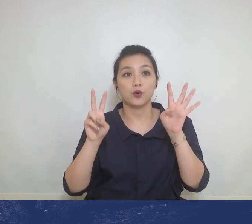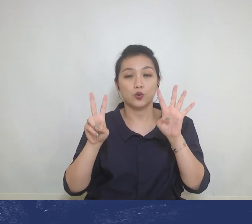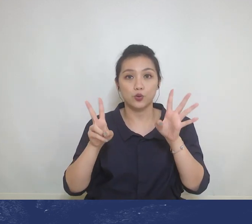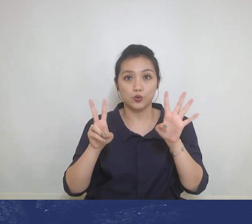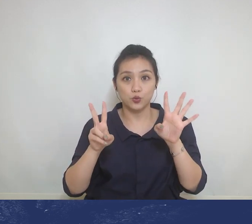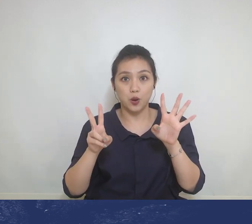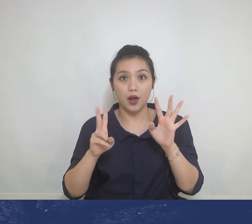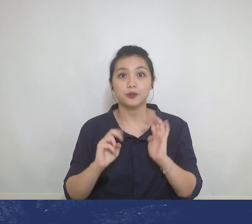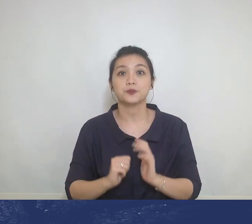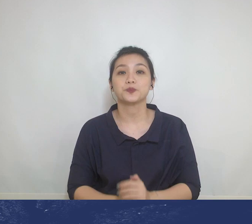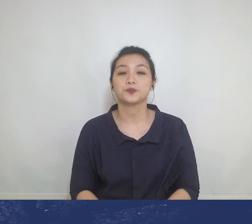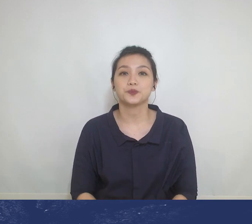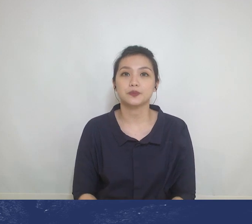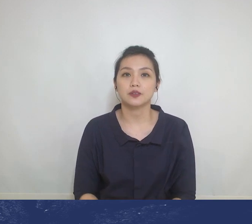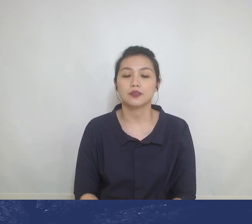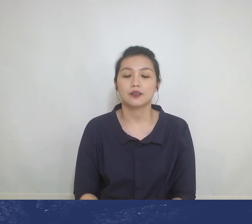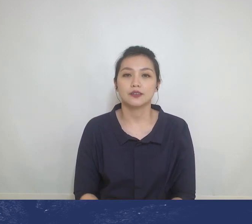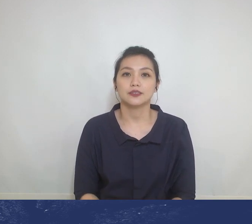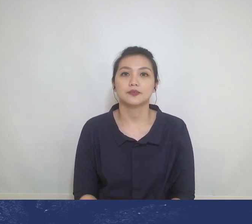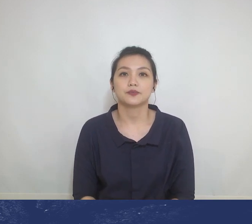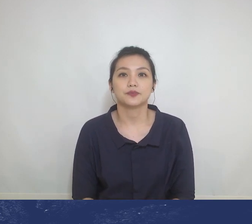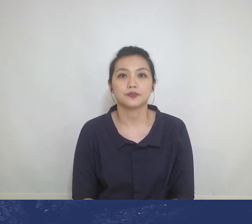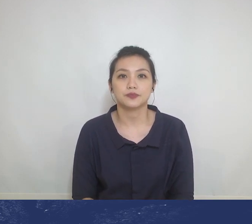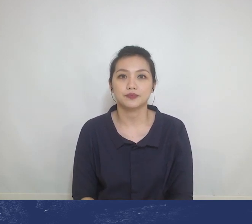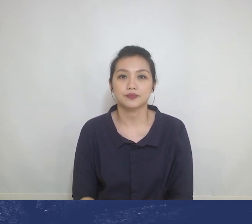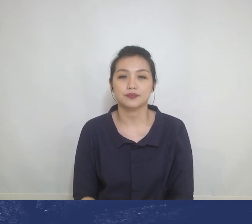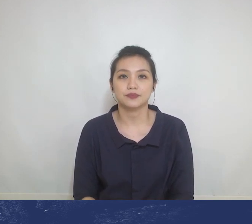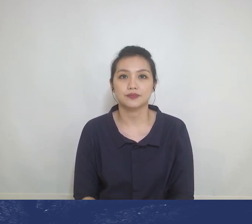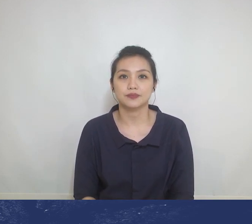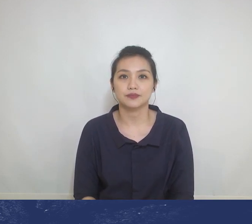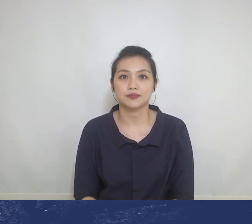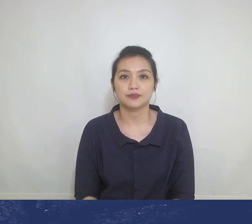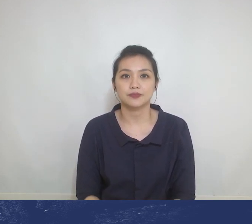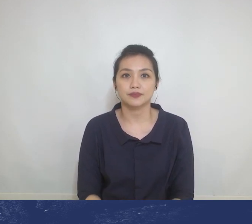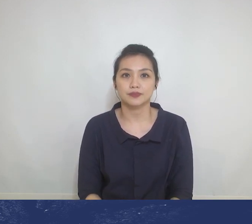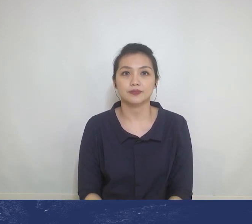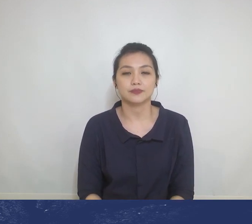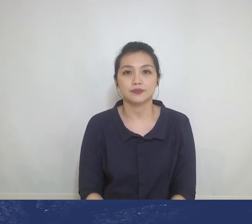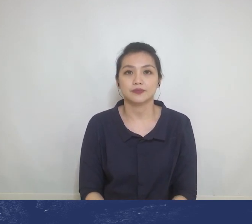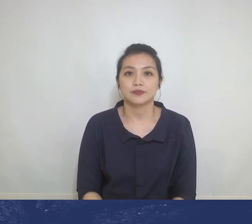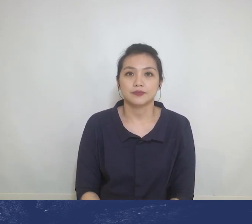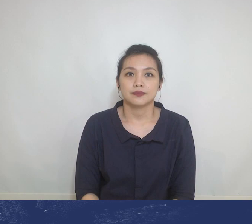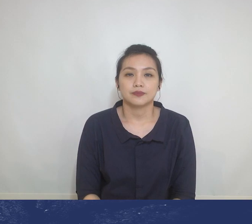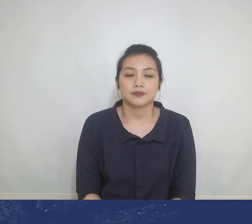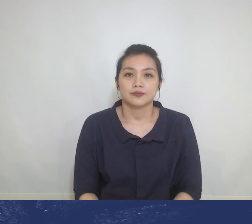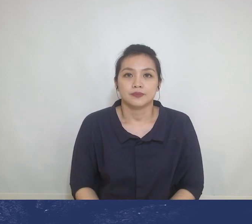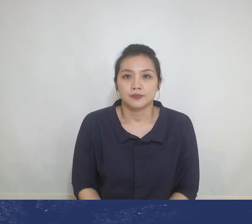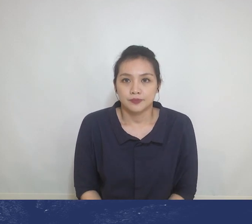42, langsung saya bacakan yang ini ya. Lalu berkata kepadanya, Esau kakakmu bermaksud